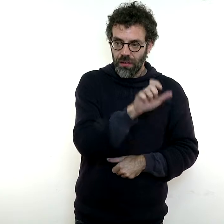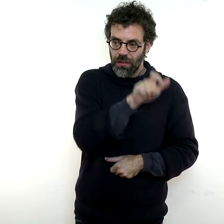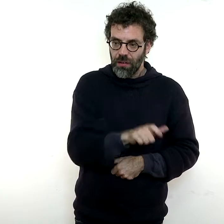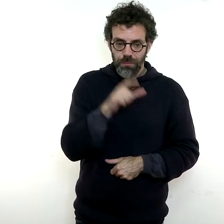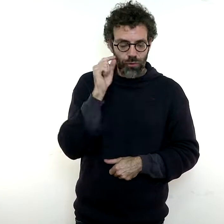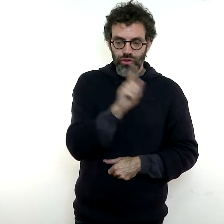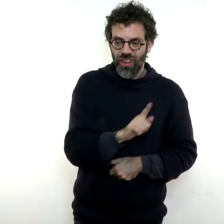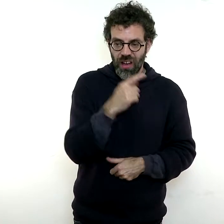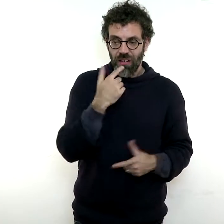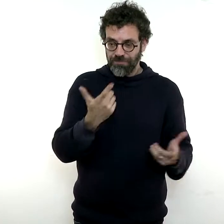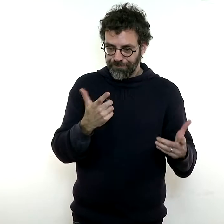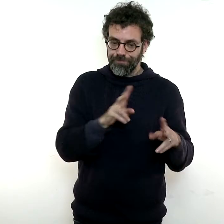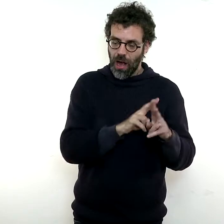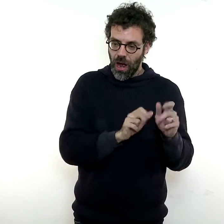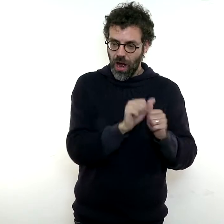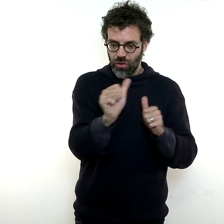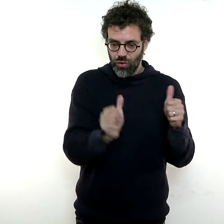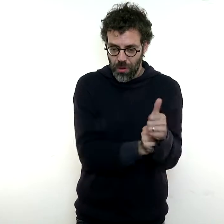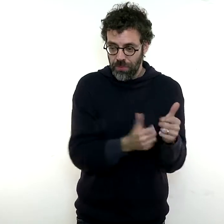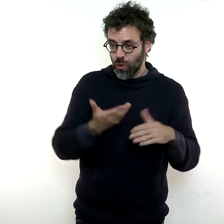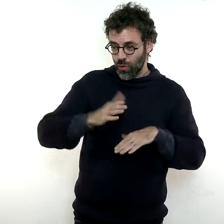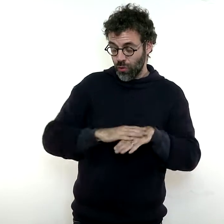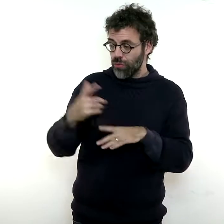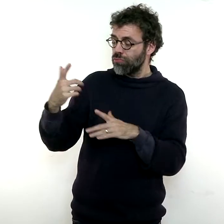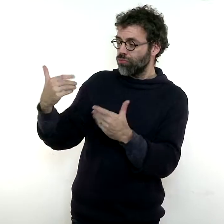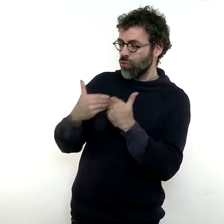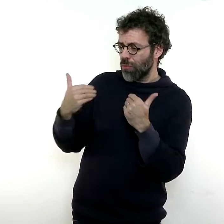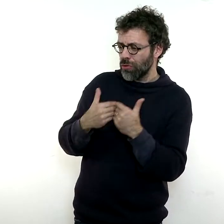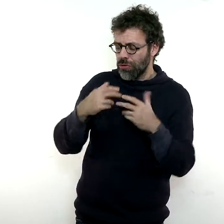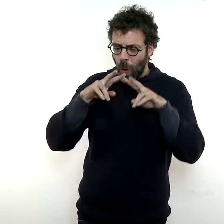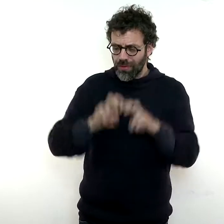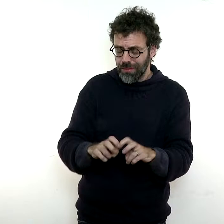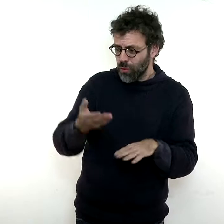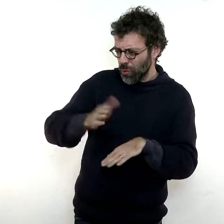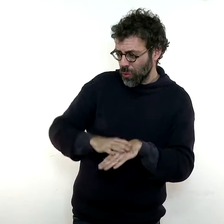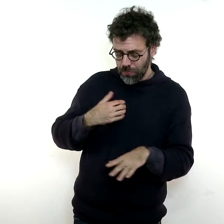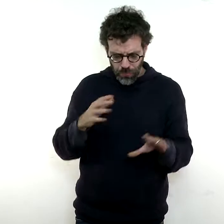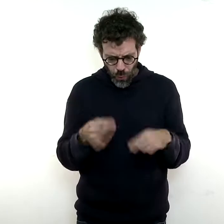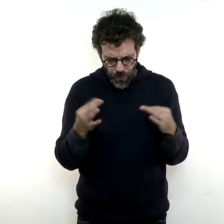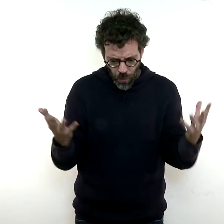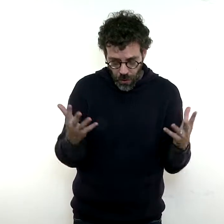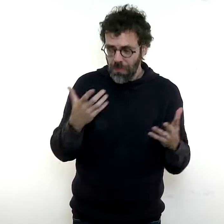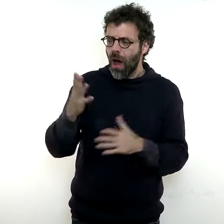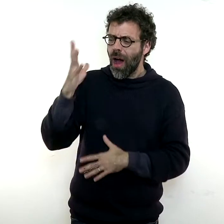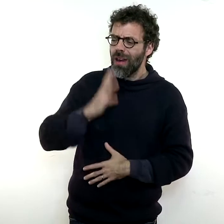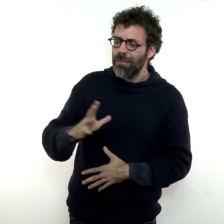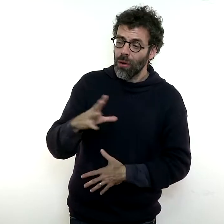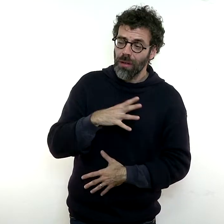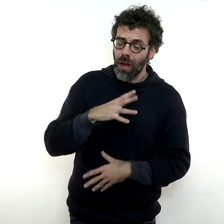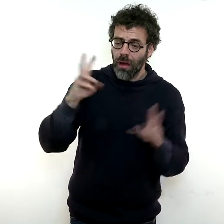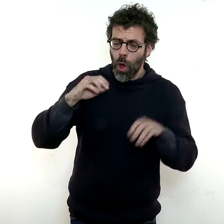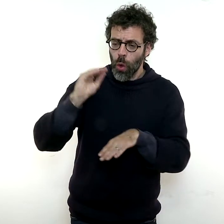conseils de quartier. Qu'avons-nous trouvé? Des instances qui s'appelaient à l'époque des conseils consultatifs de